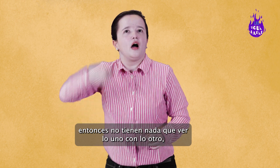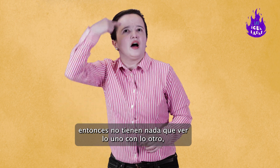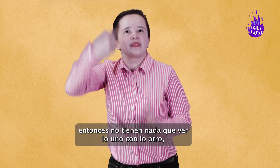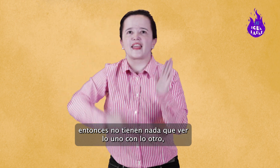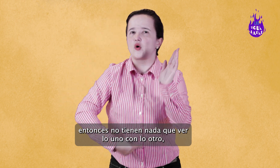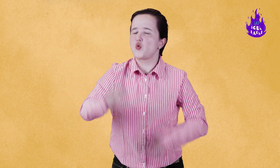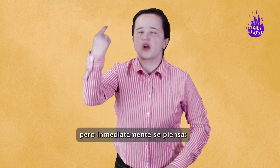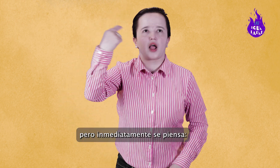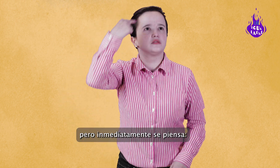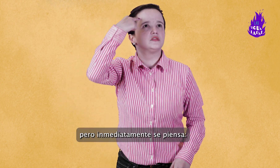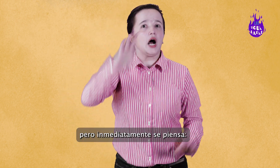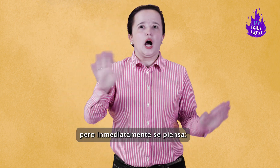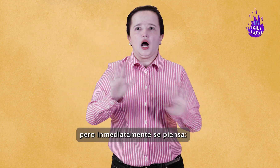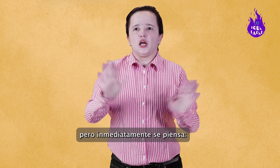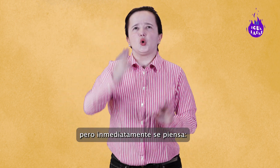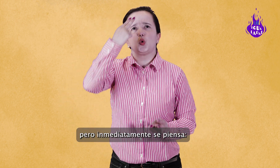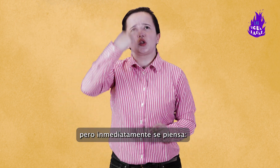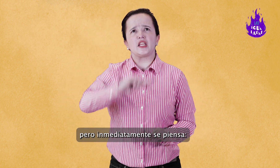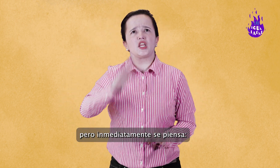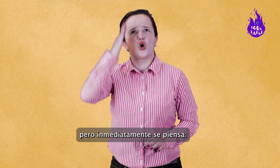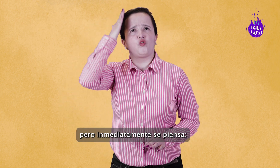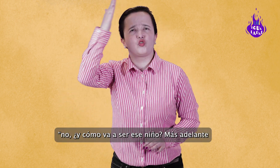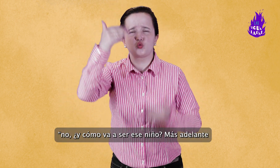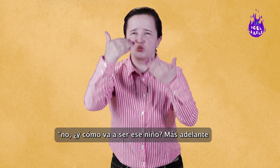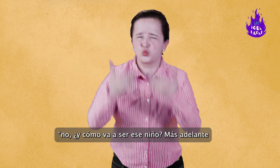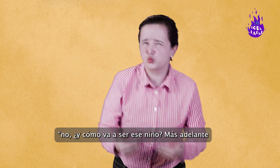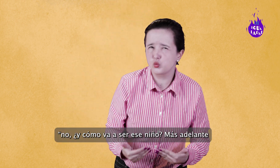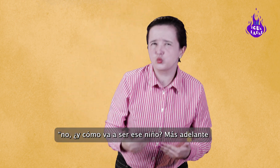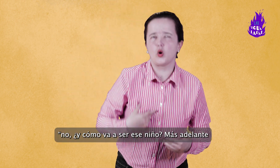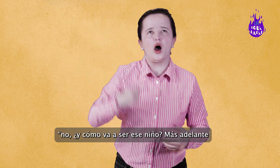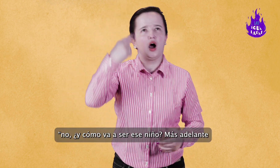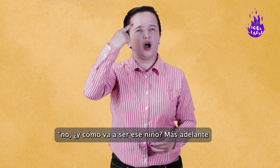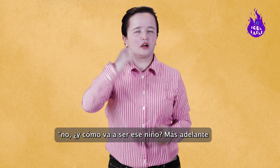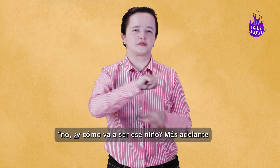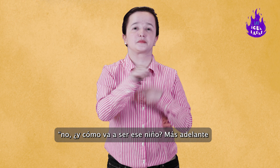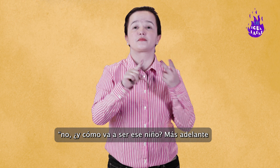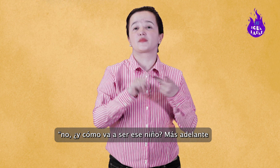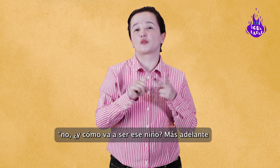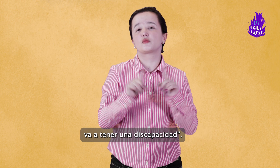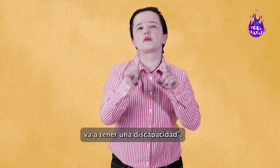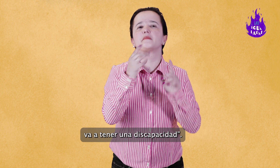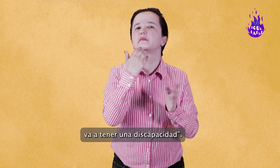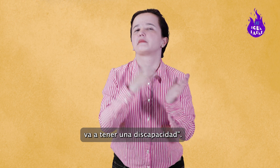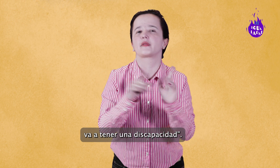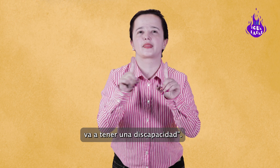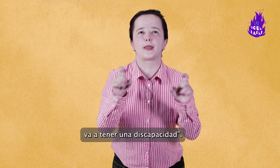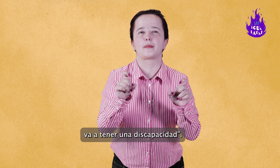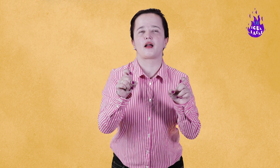uno con lo otro, pero inmediatamente se piensa, no, ¿y cómo va ser ese niño? Más adelante va a tener una discapacidad.